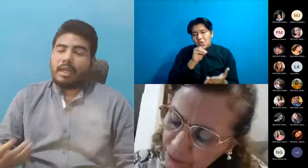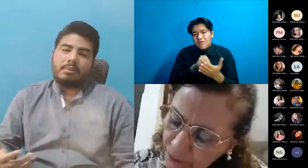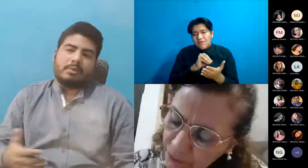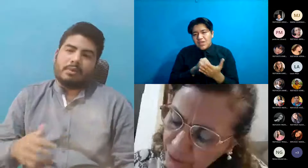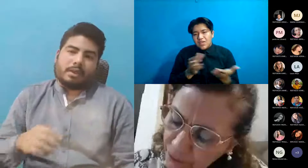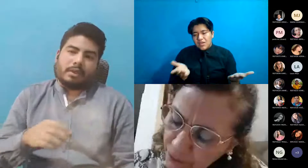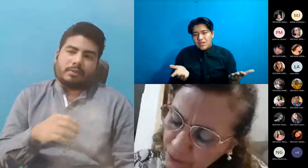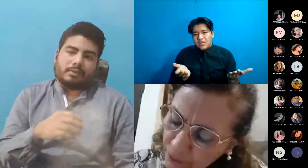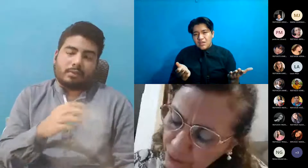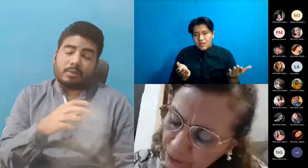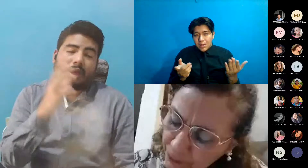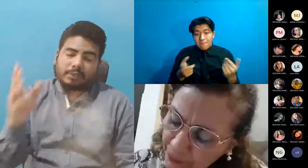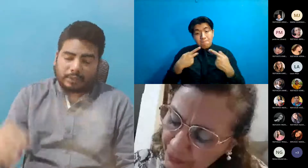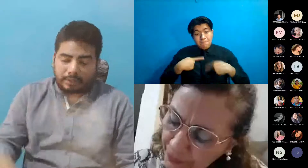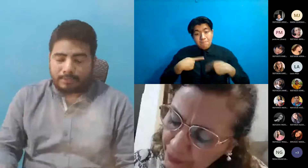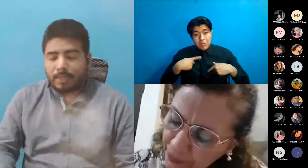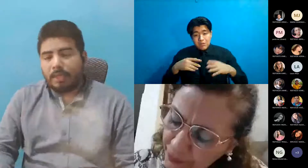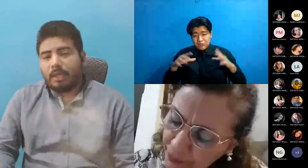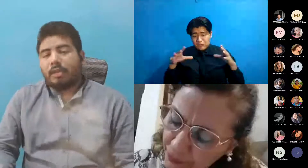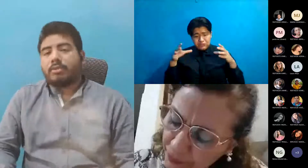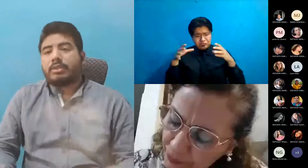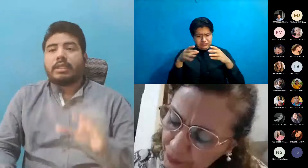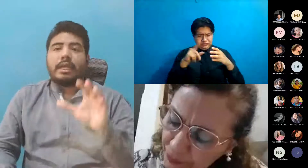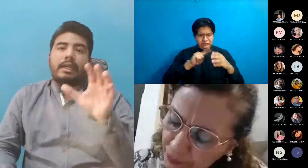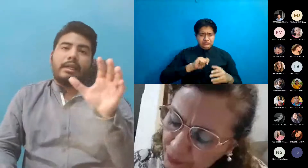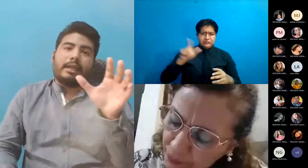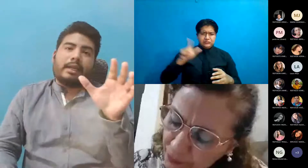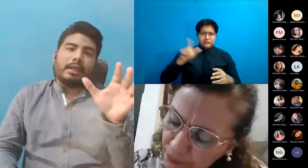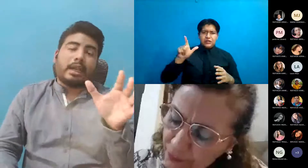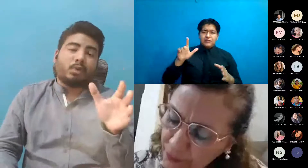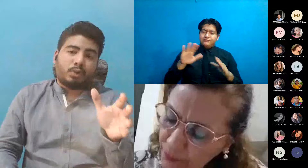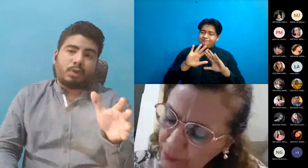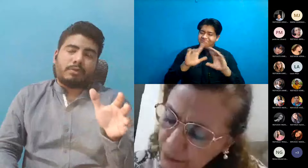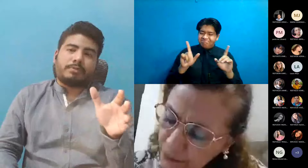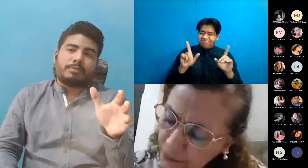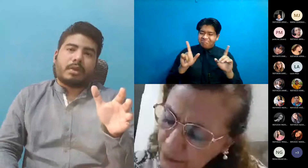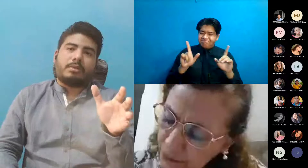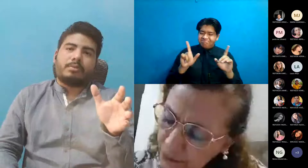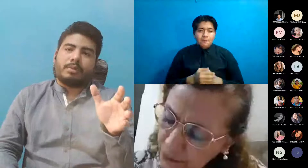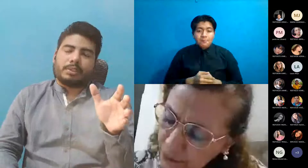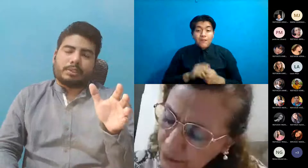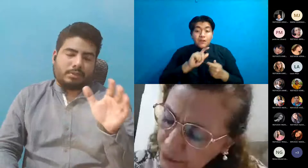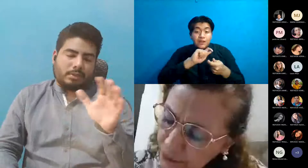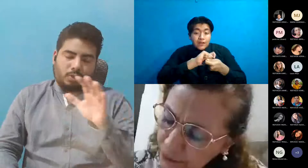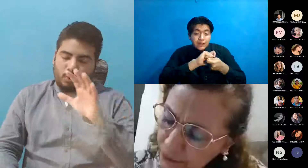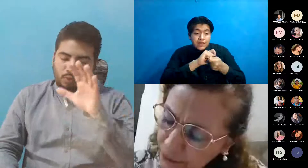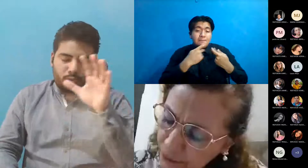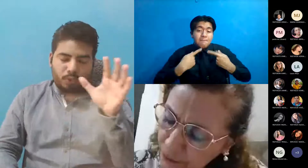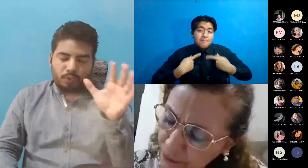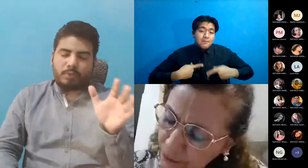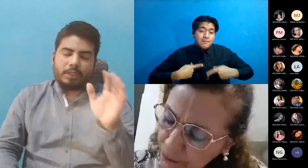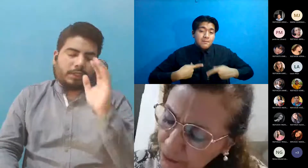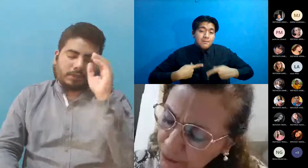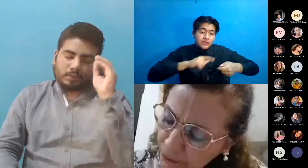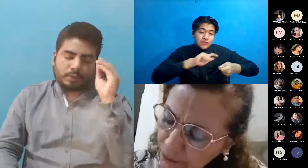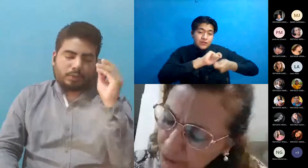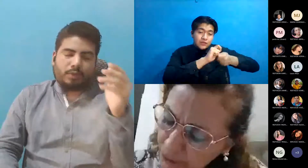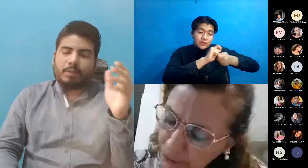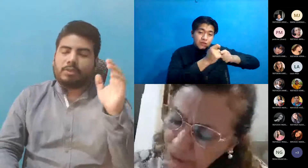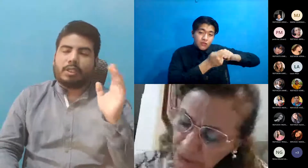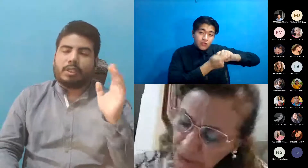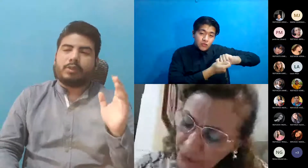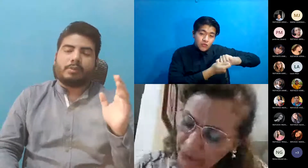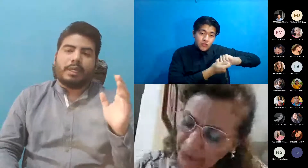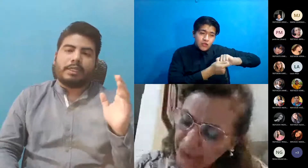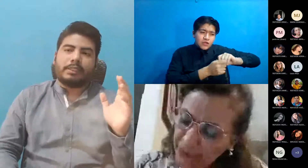a nivel gremio, institucional, etc. Entonces, el traductor, pues, con todos sus matices, toda